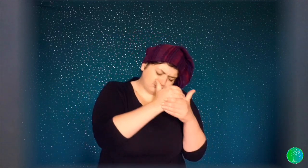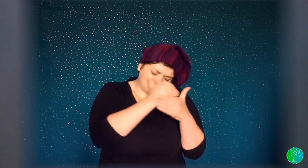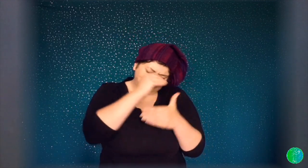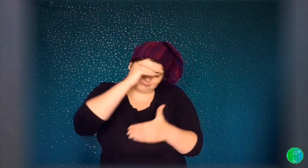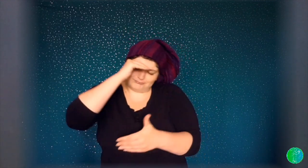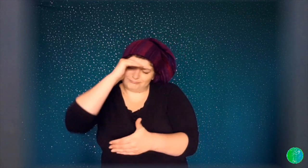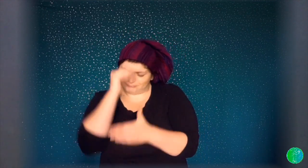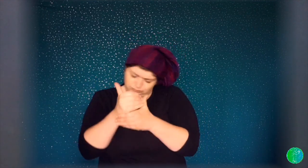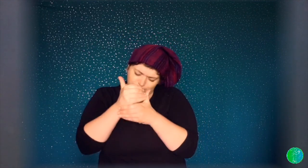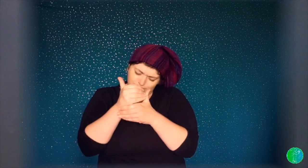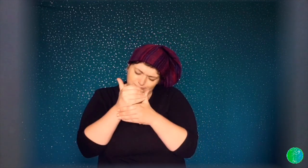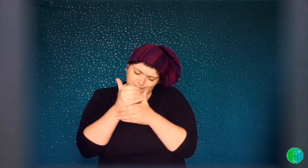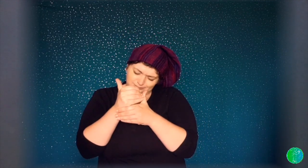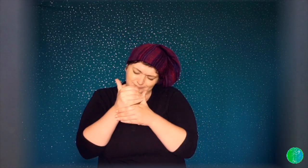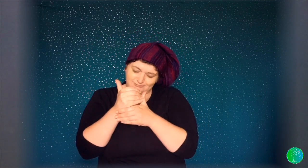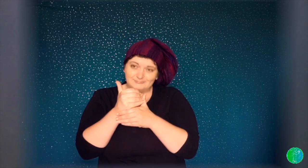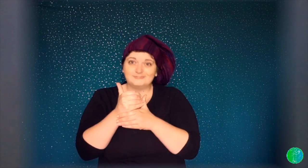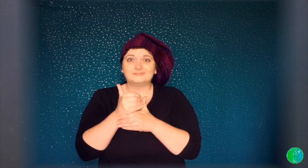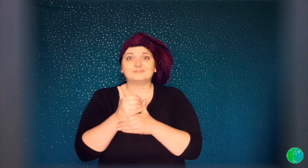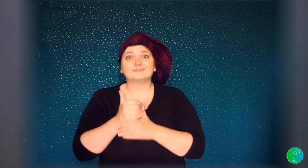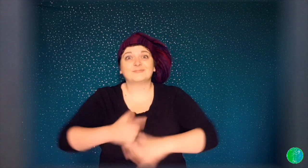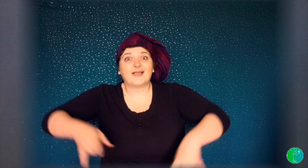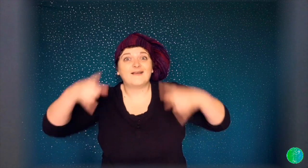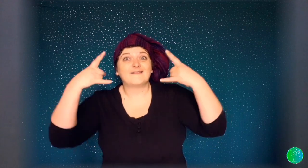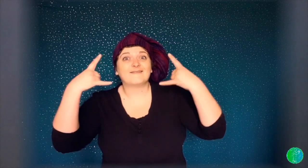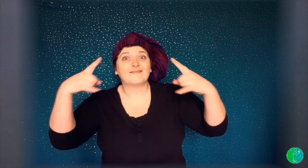Gomez se sont endormis.